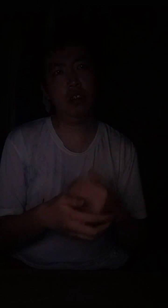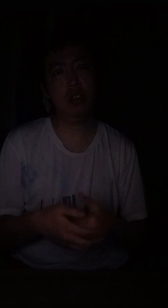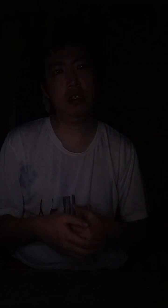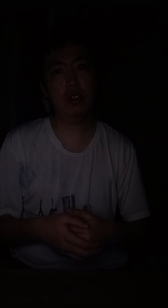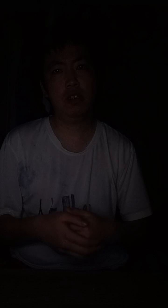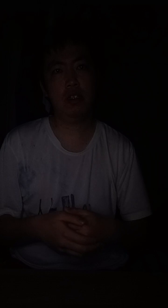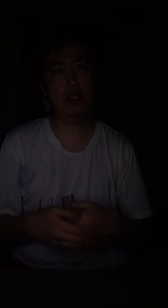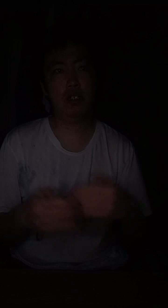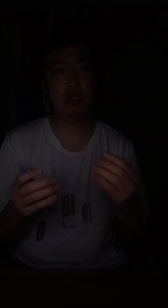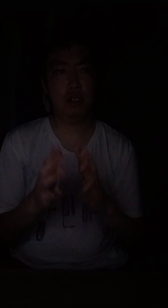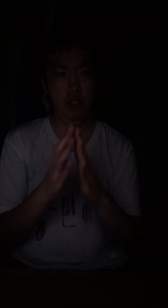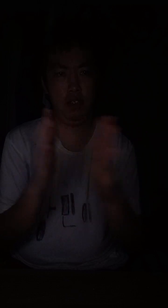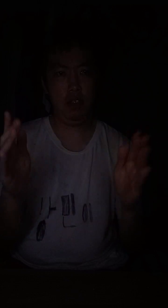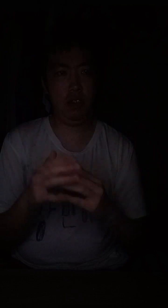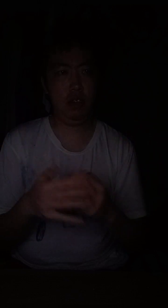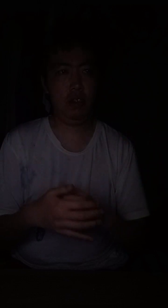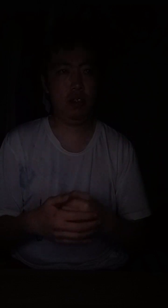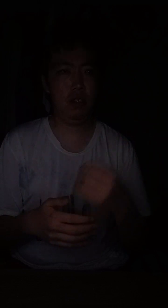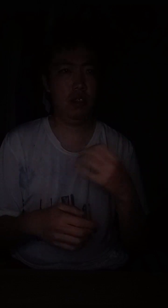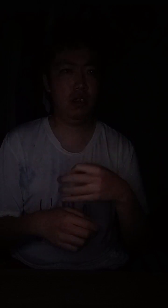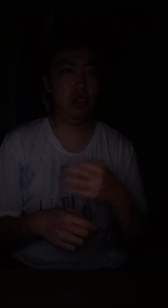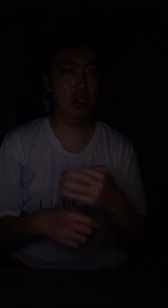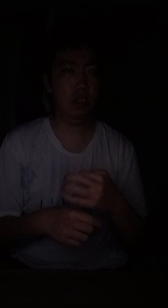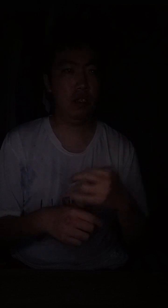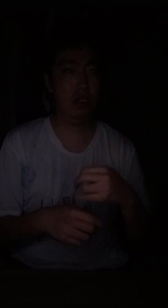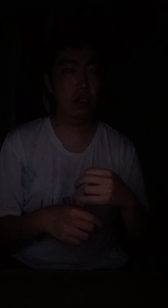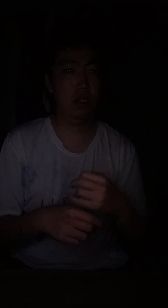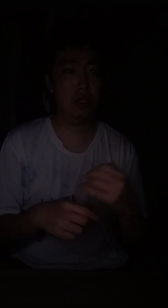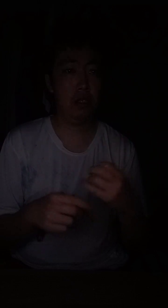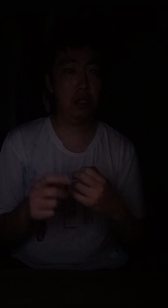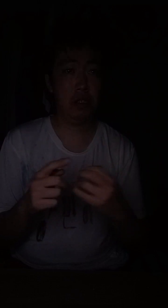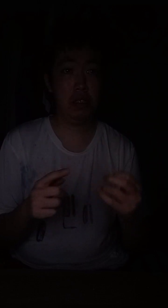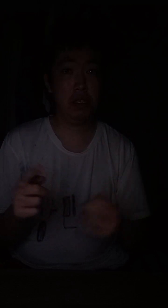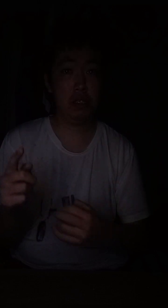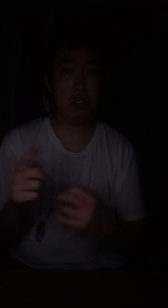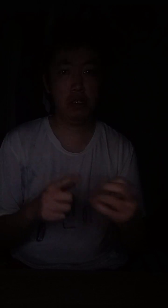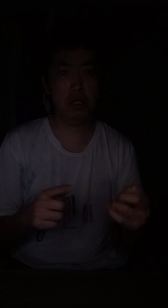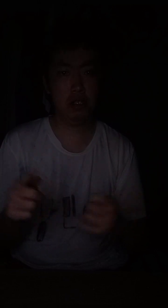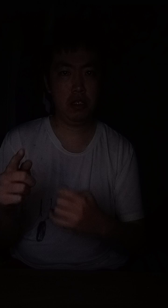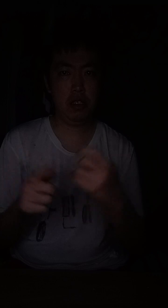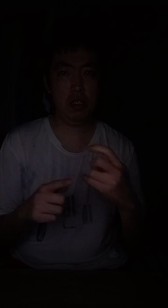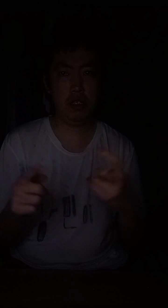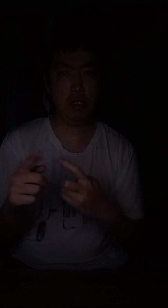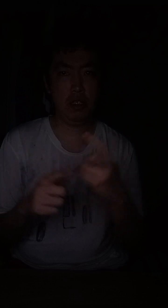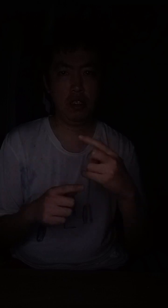단독 보도로 문을 엽니다. 북한군의 파병으로 우크라이나 전쟁은 한반도에도 큰 파장을 불러오고 있습니다.